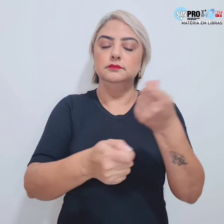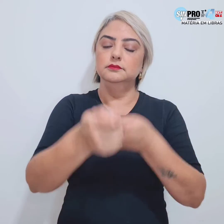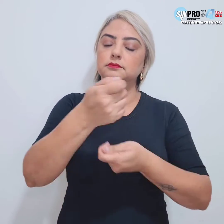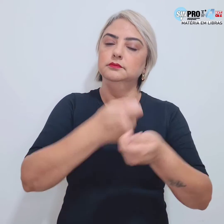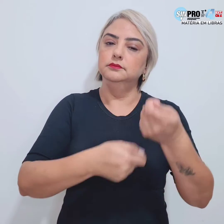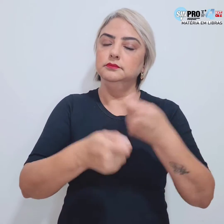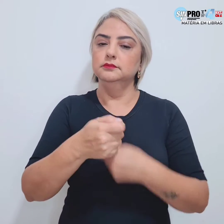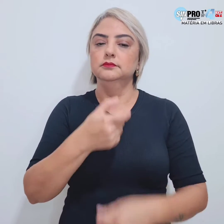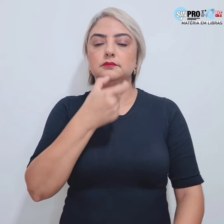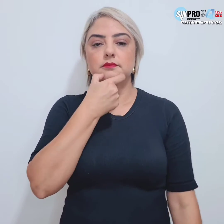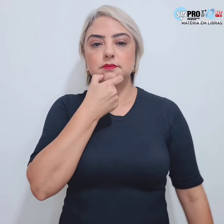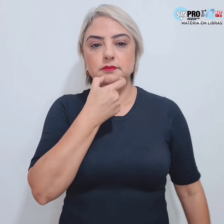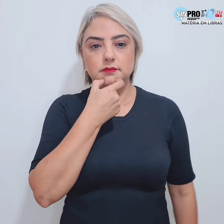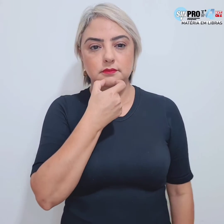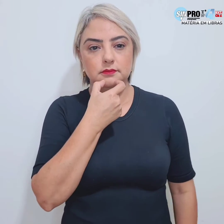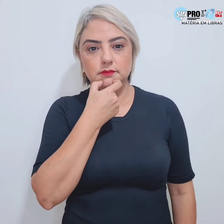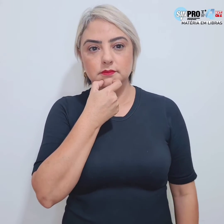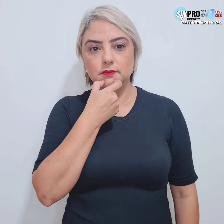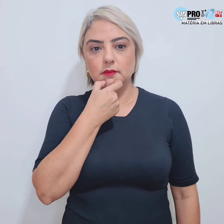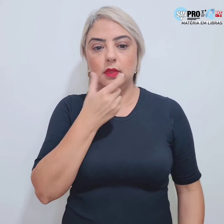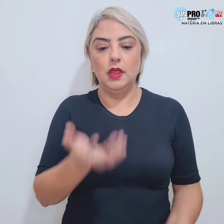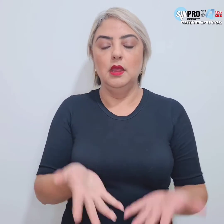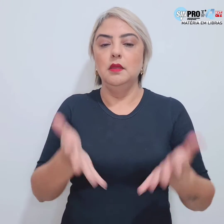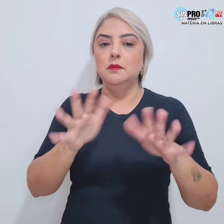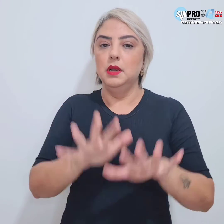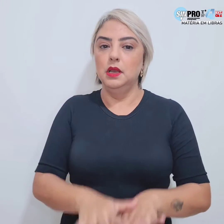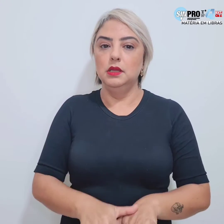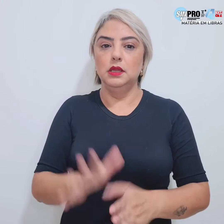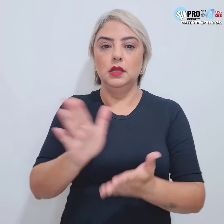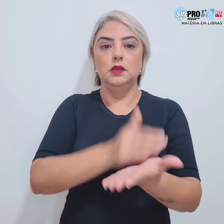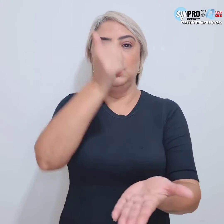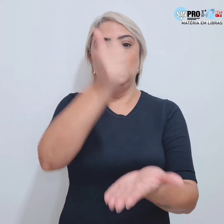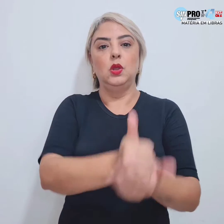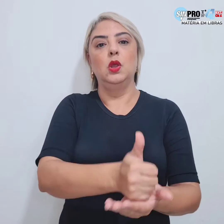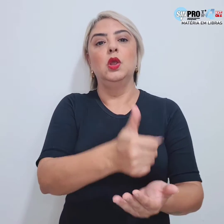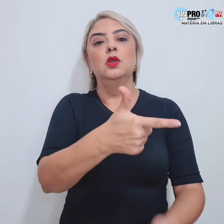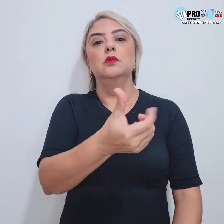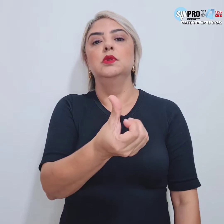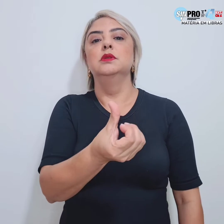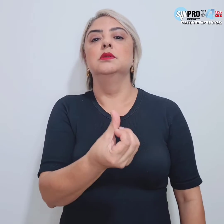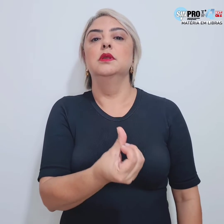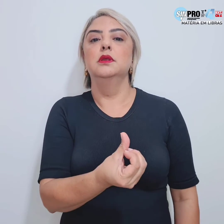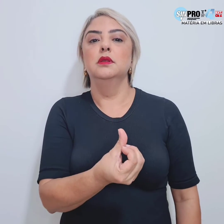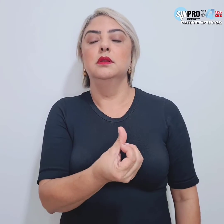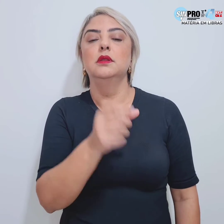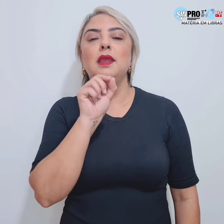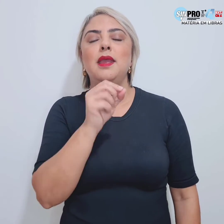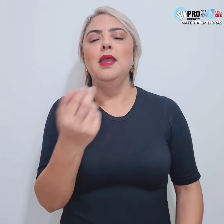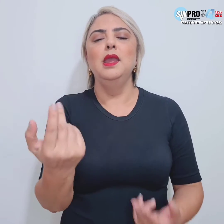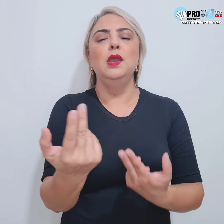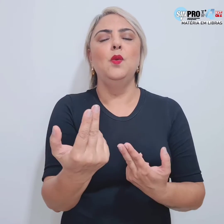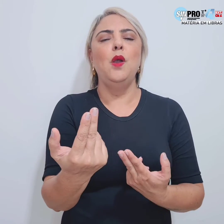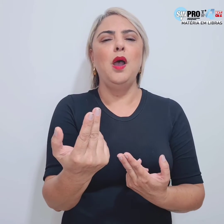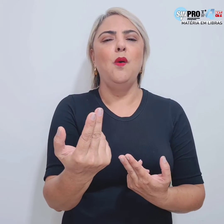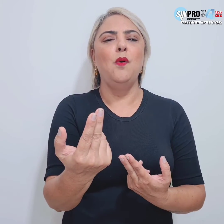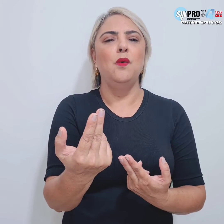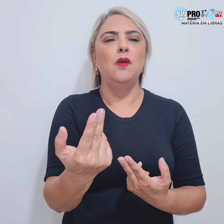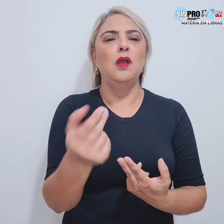neoliberal implantada com o golpe de 2016 é a mesma imposta pelo